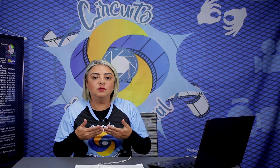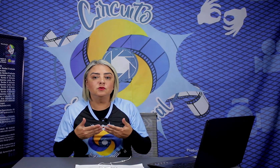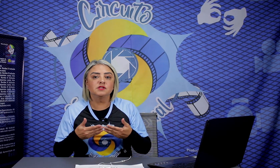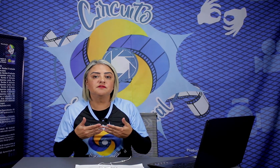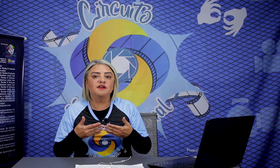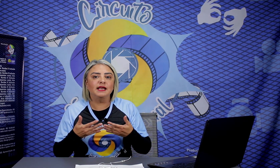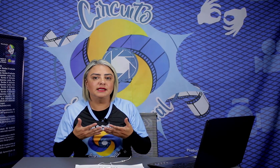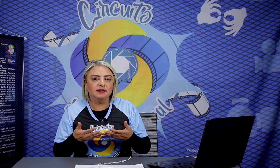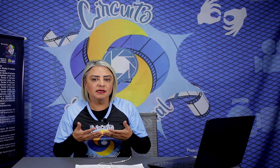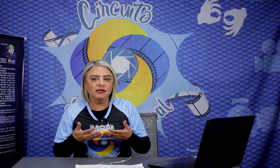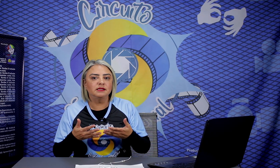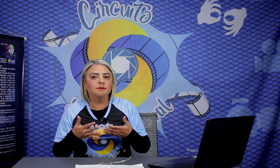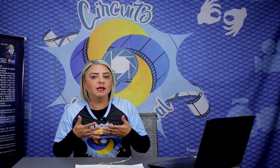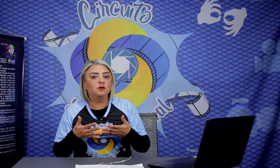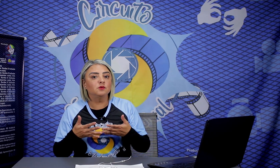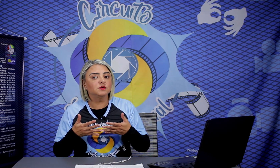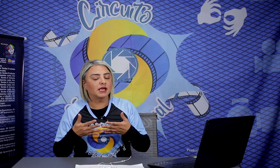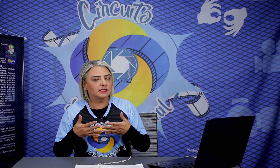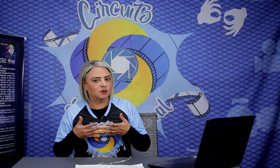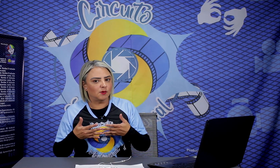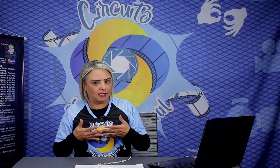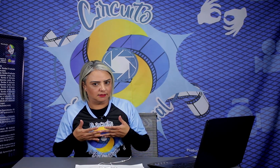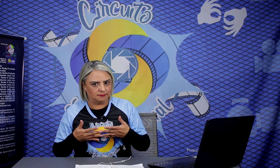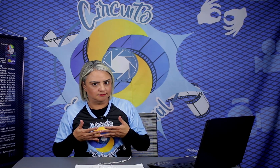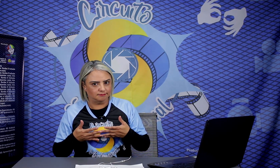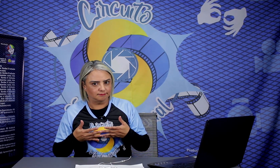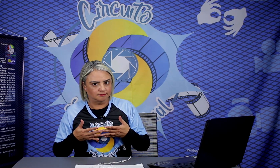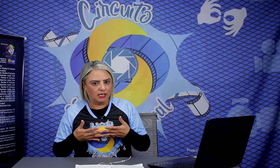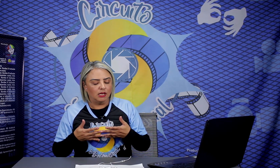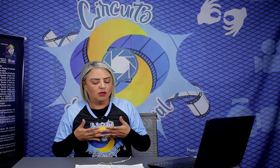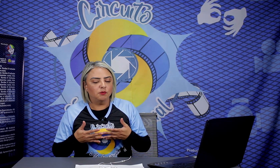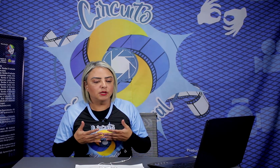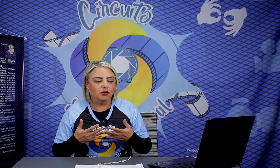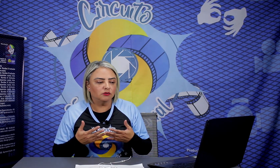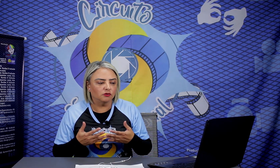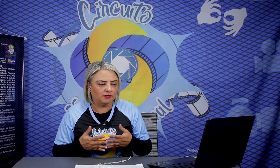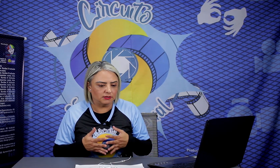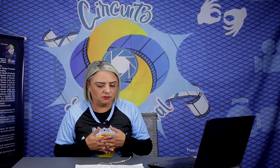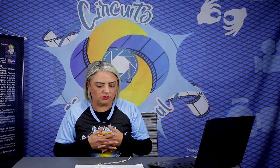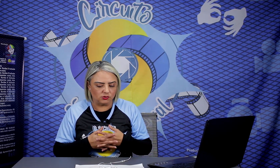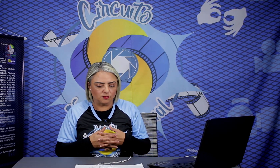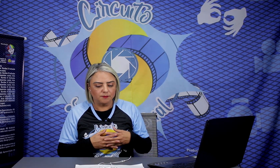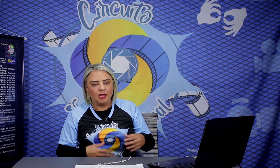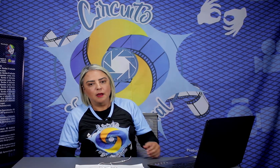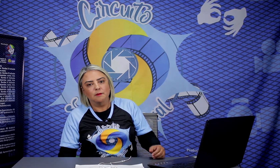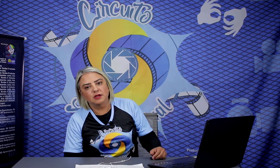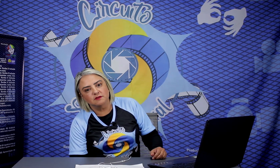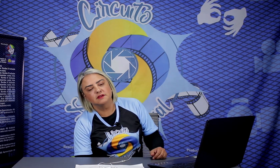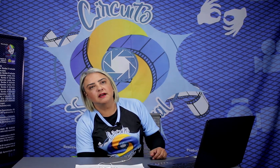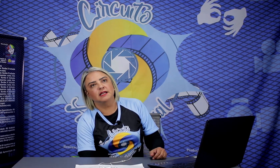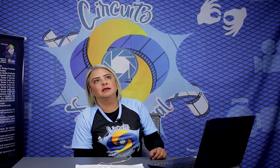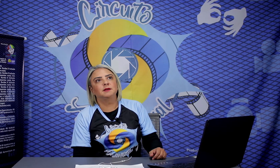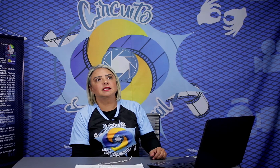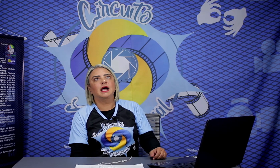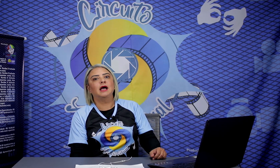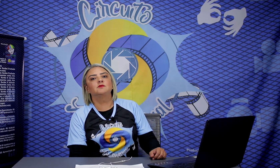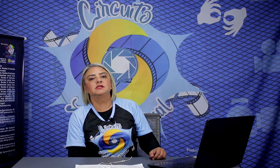nos valida e também nos resguarda. Por que eu estou falando isso? Porque você vai interpretar um